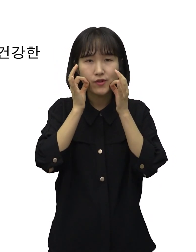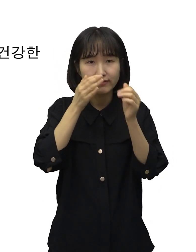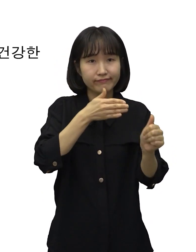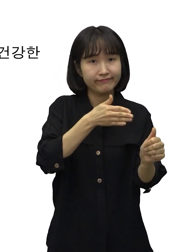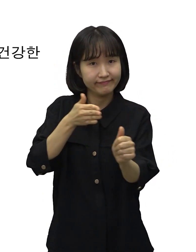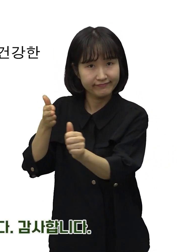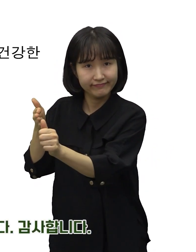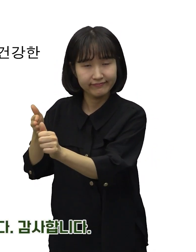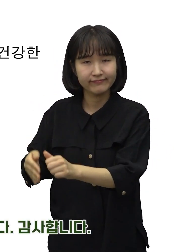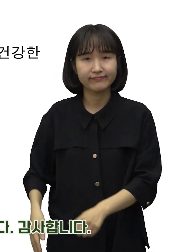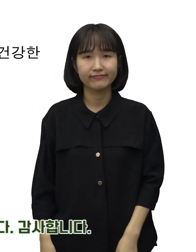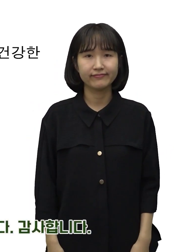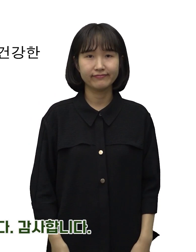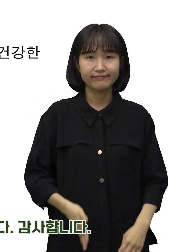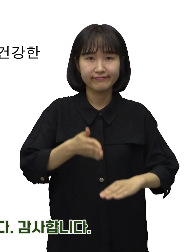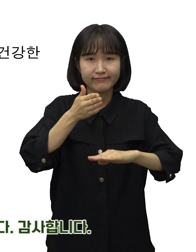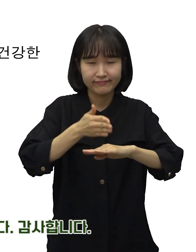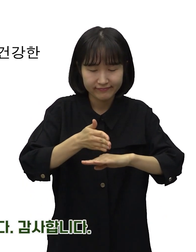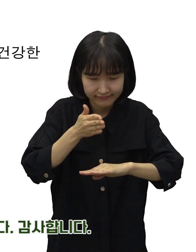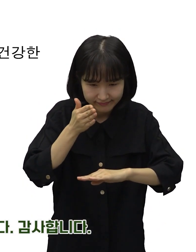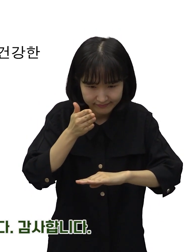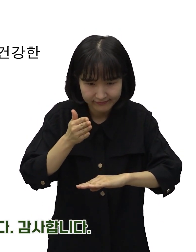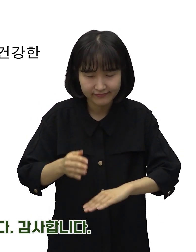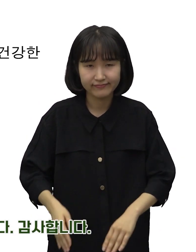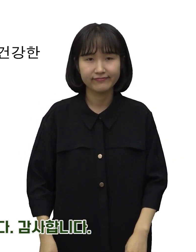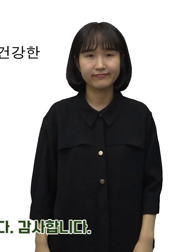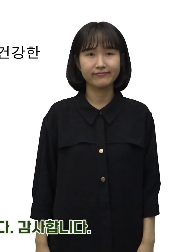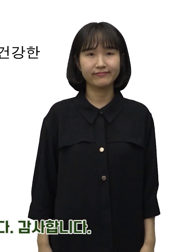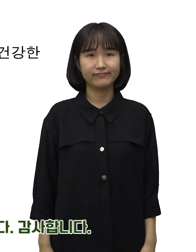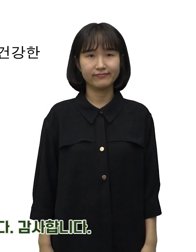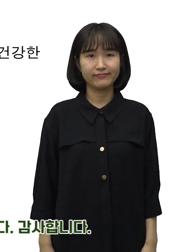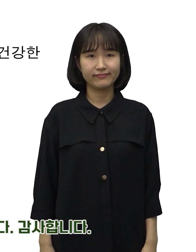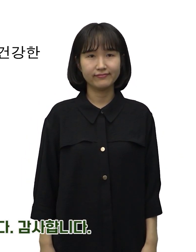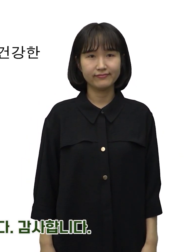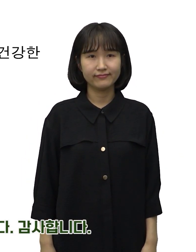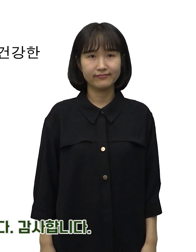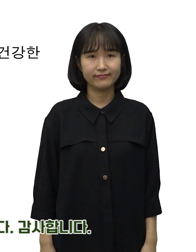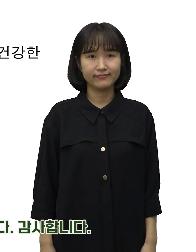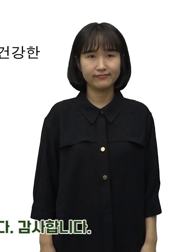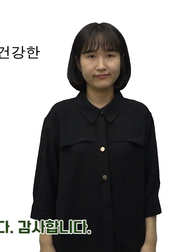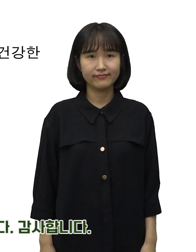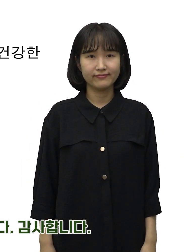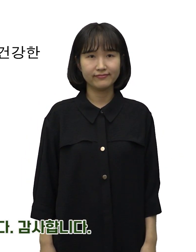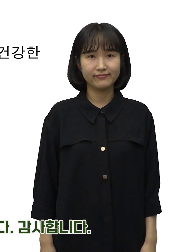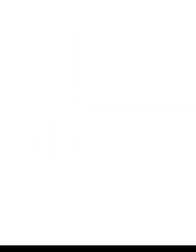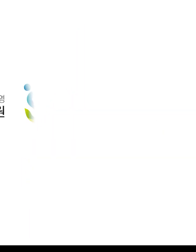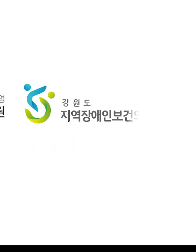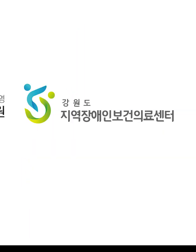건강을 지키며 건강한 삶을 위해 노력해 보시면 좋겠습니다. 감사합니다.